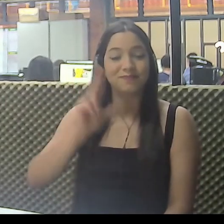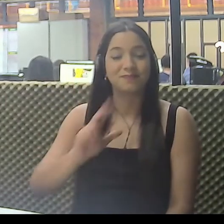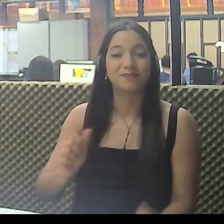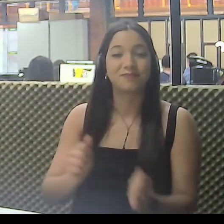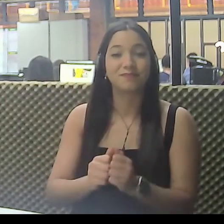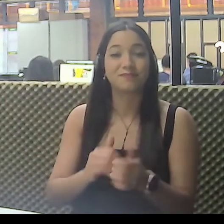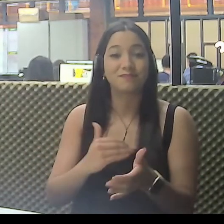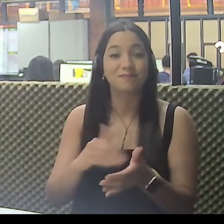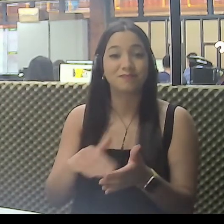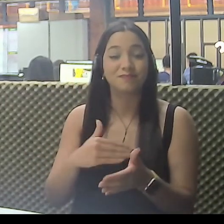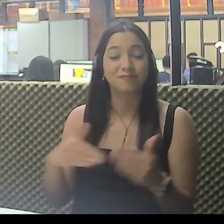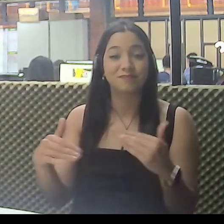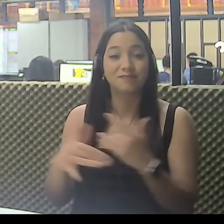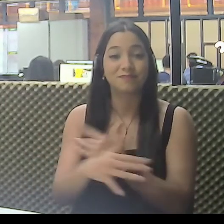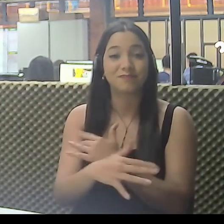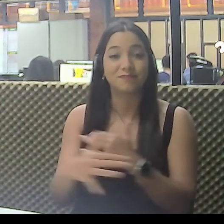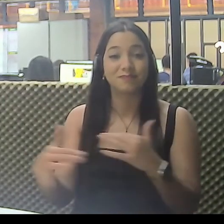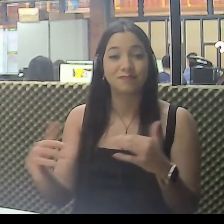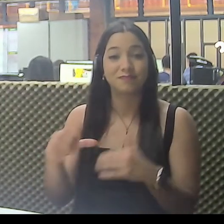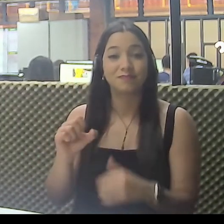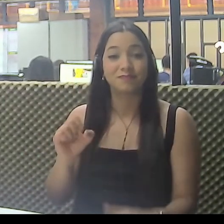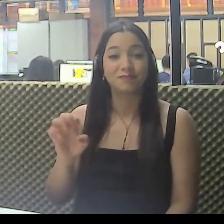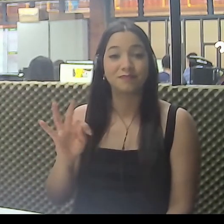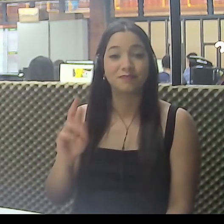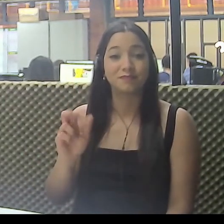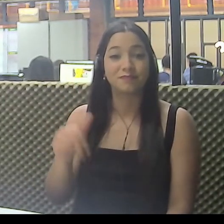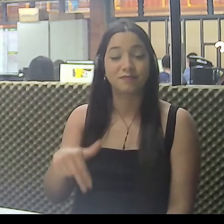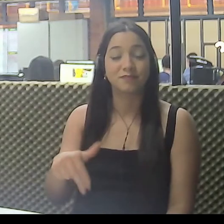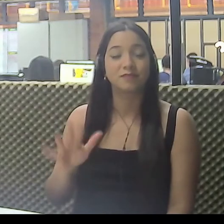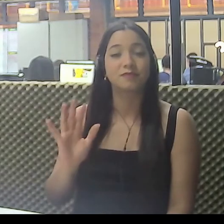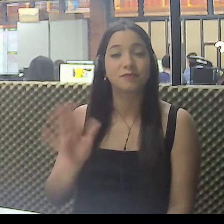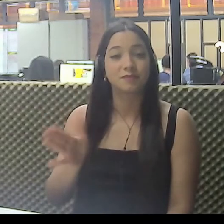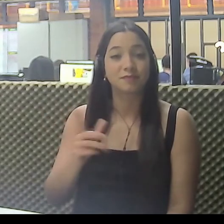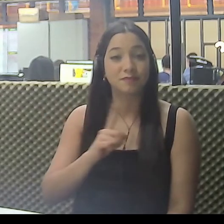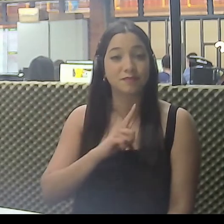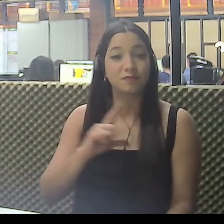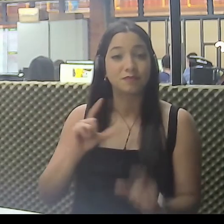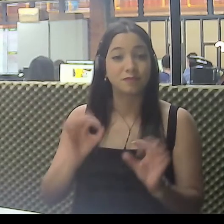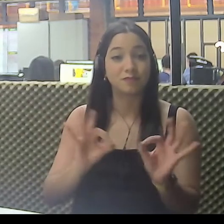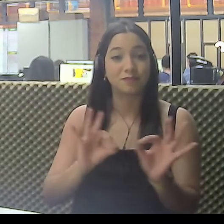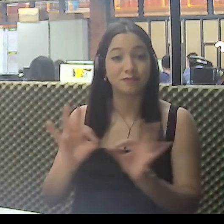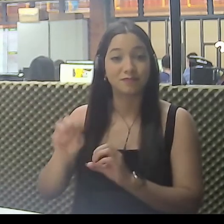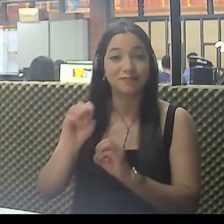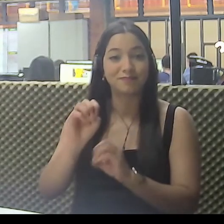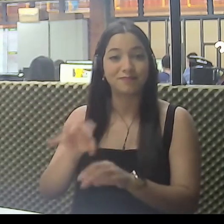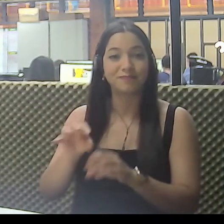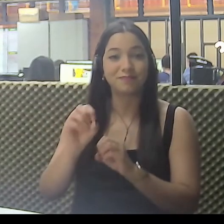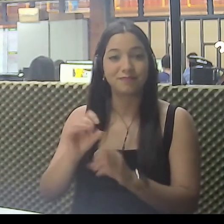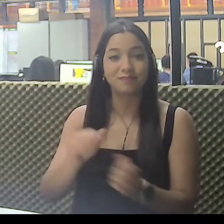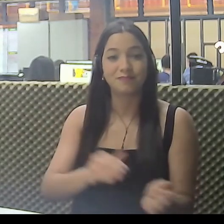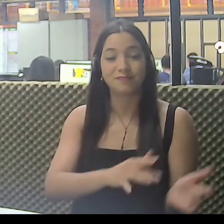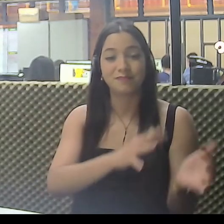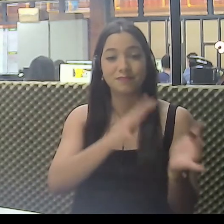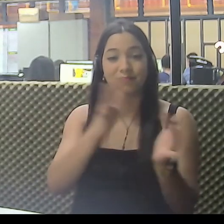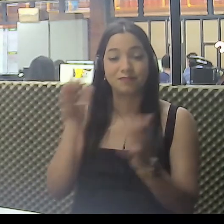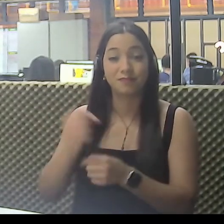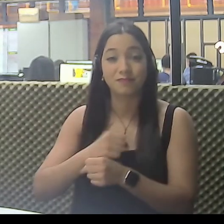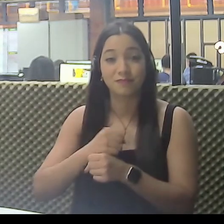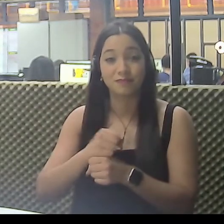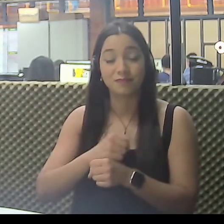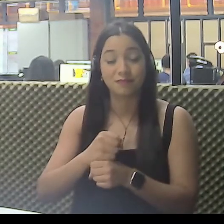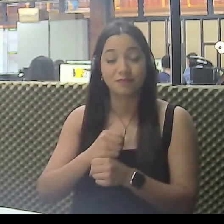da Secretaria de Trânsito e Transporte, CETRAN, já realiza projetos educacionais durante todo o ano